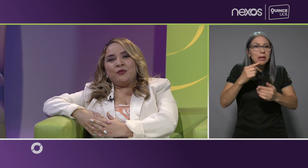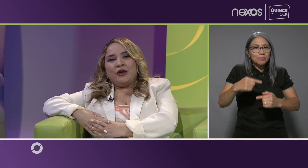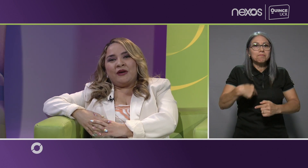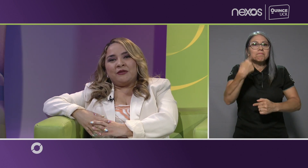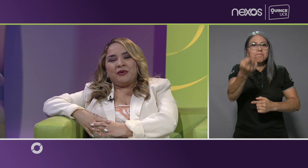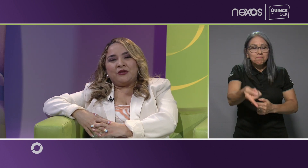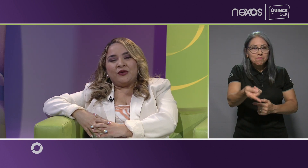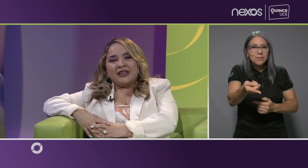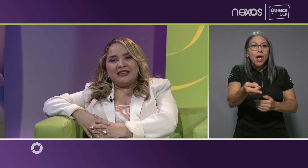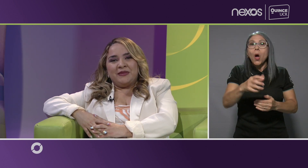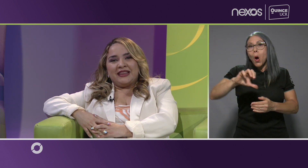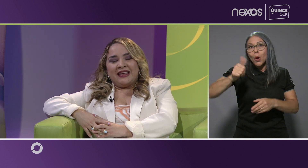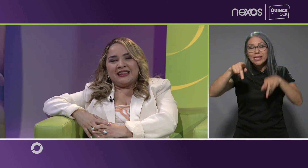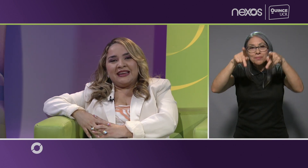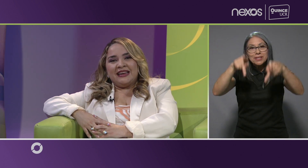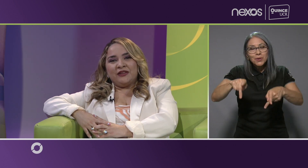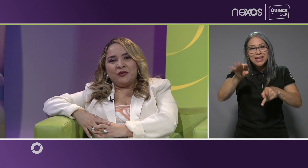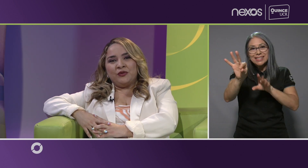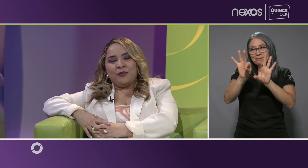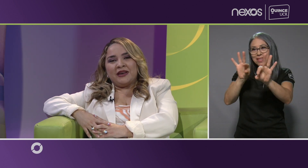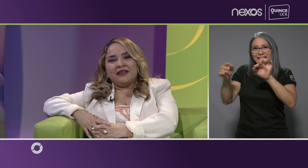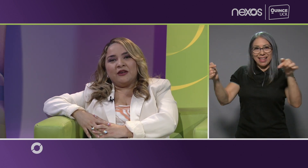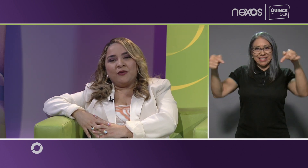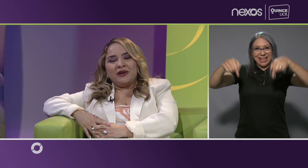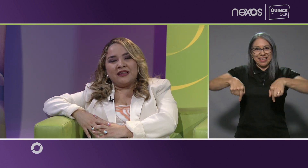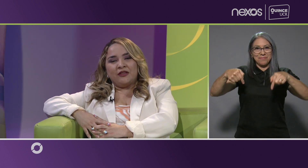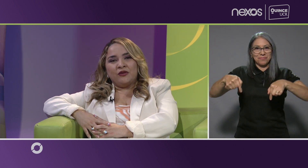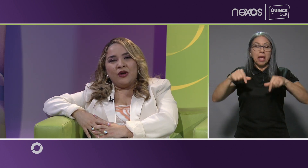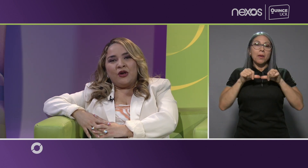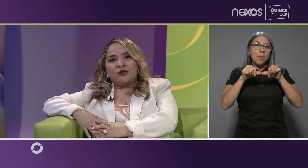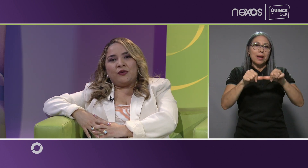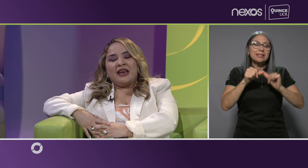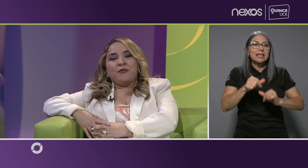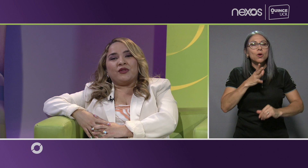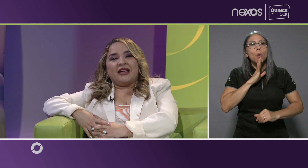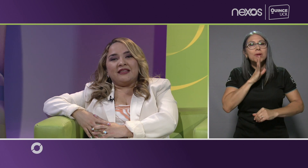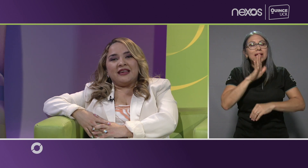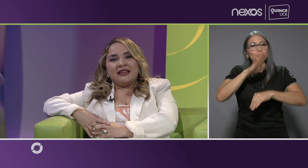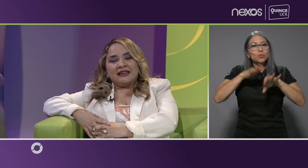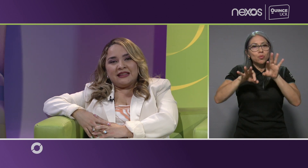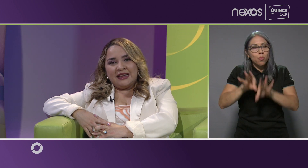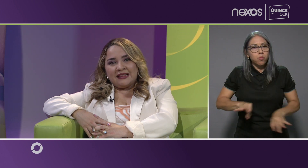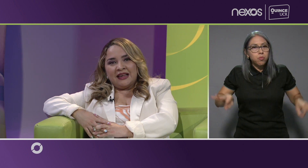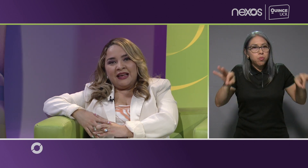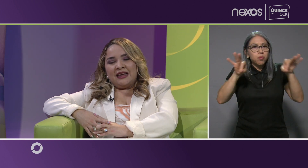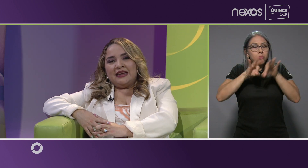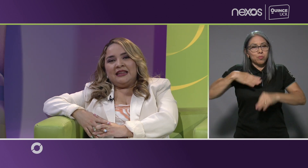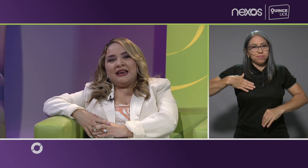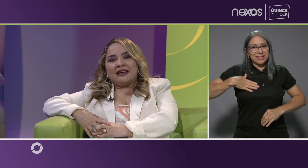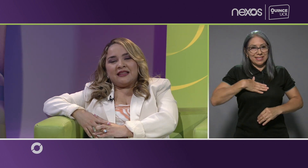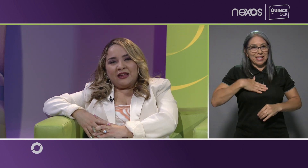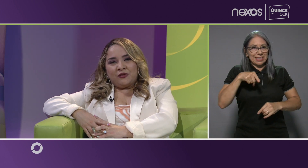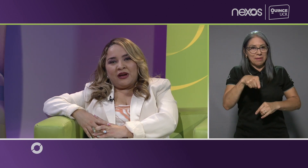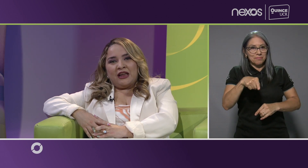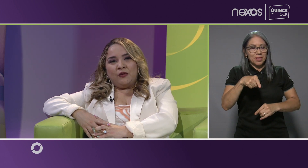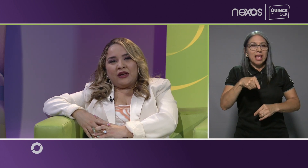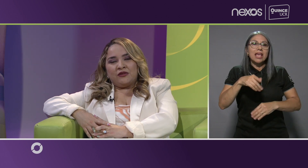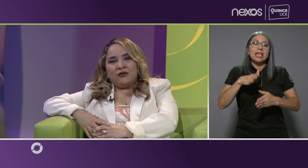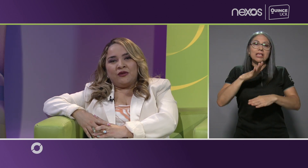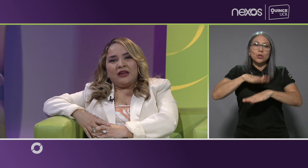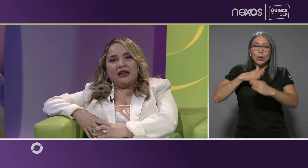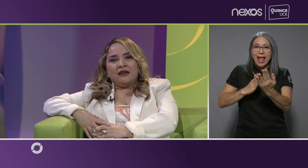tener nuevas personas invitadas aquí al estudio para seguir conversando sobre la importancia del CESA y del acceso